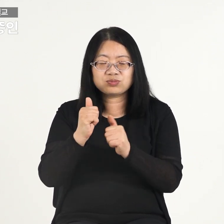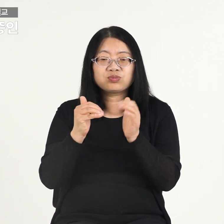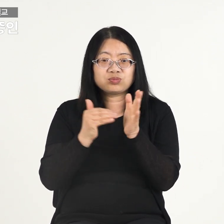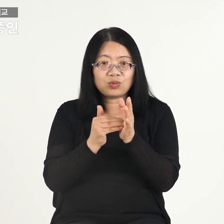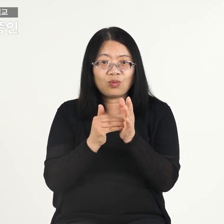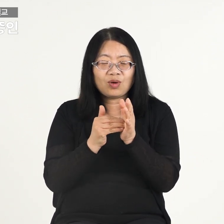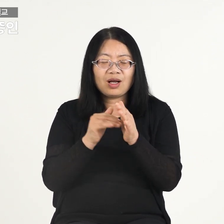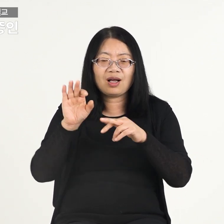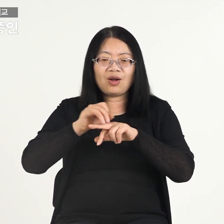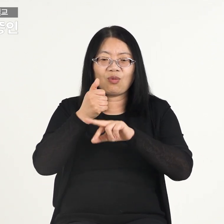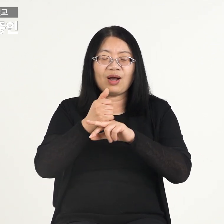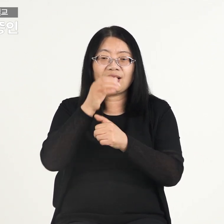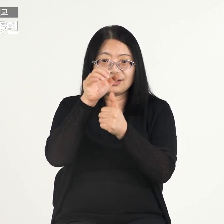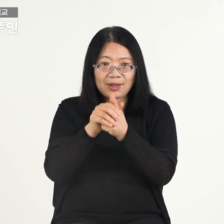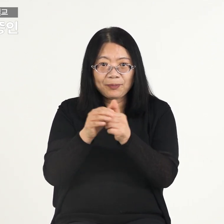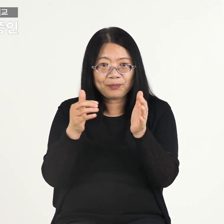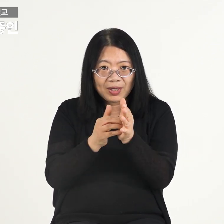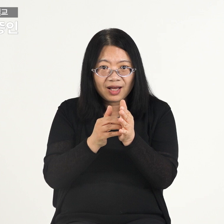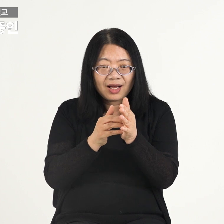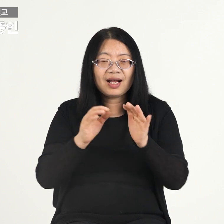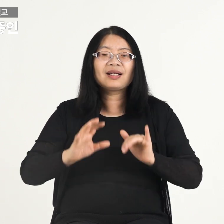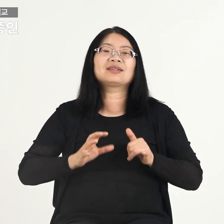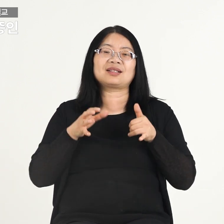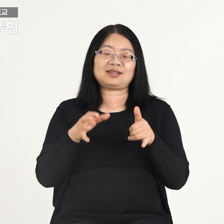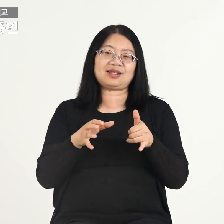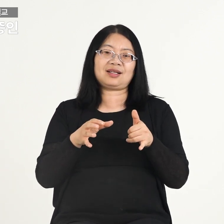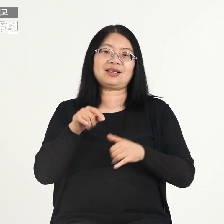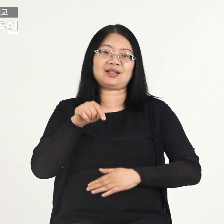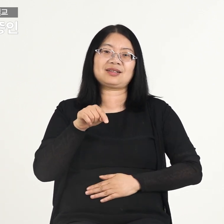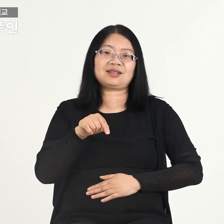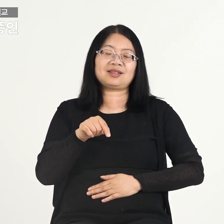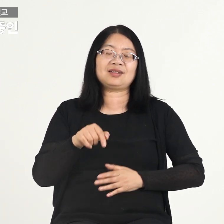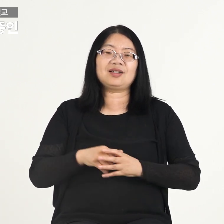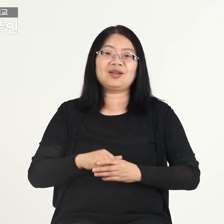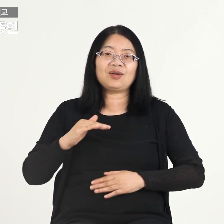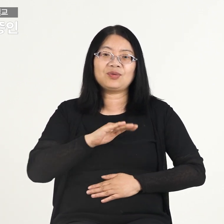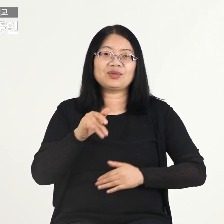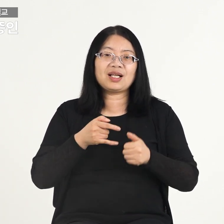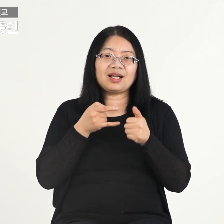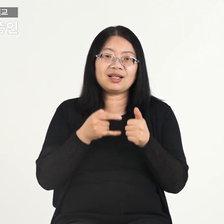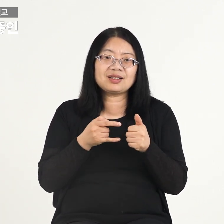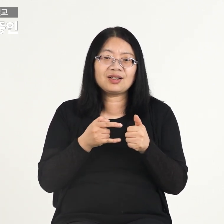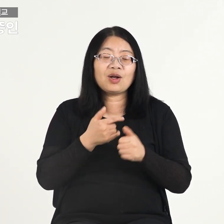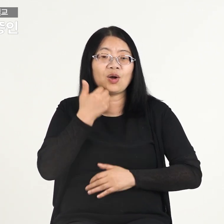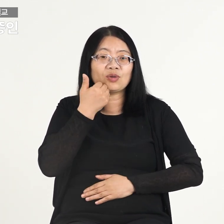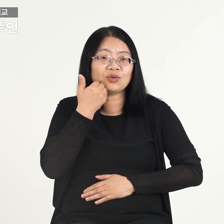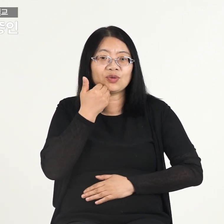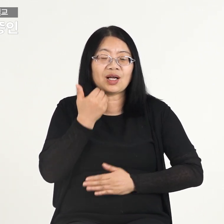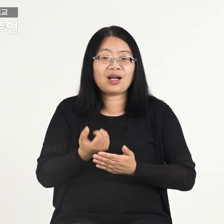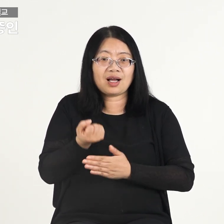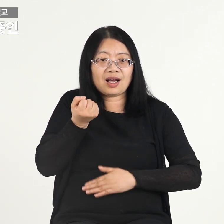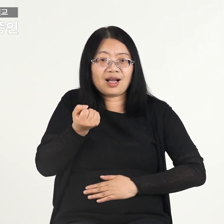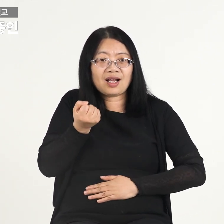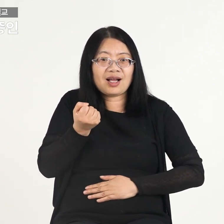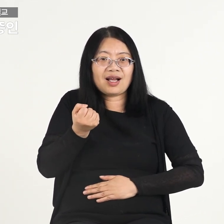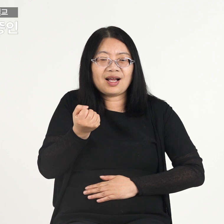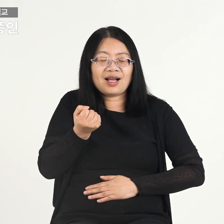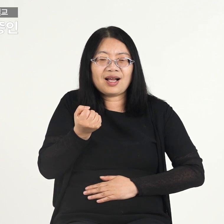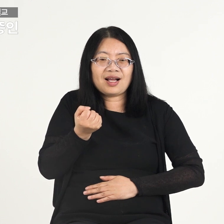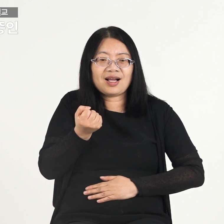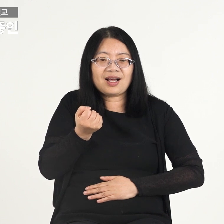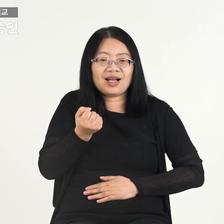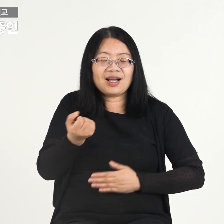불러서 왕 노릇을 시켜요. 이 땅에서. 그럼 우리에게도 누가 갖고 있는